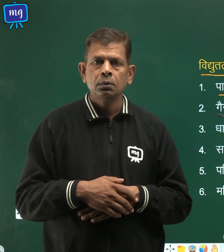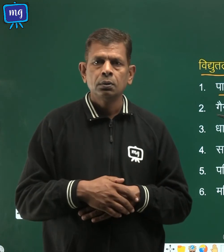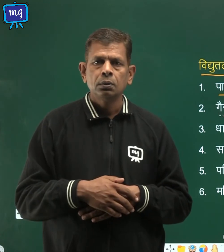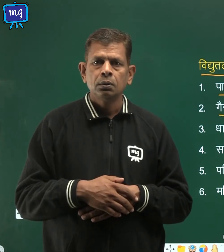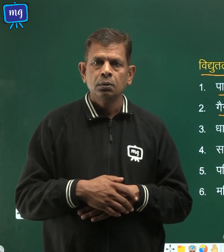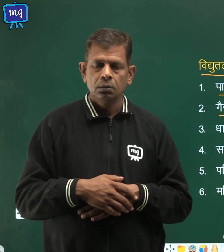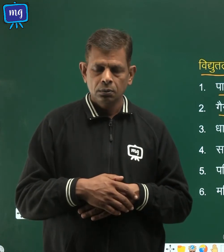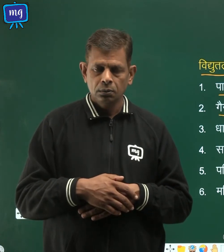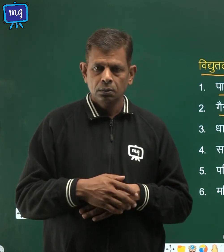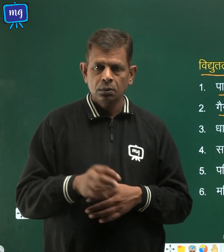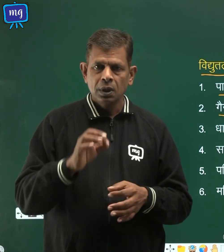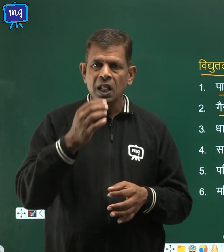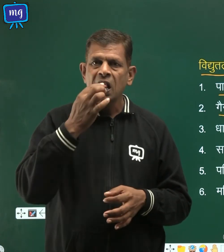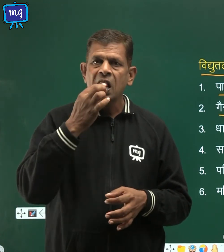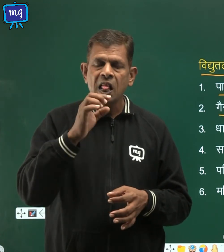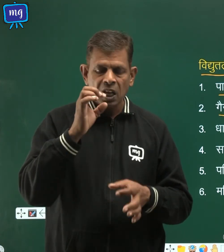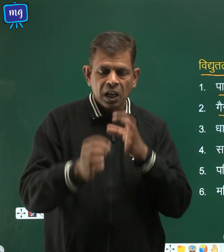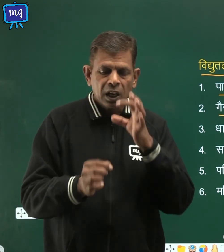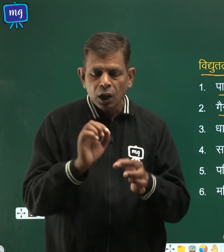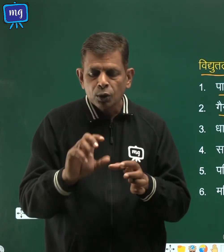गैस बर्नर,